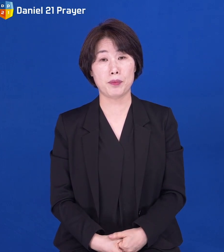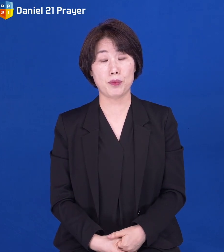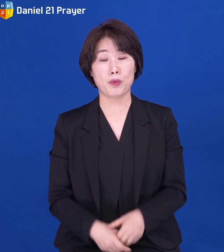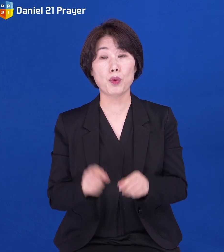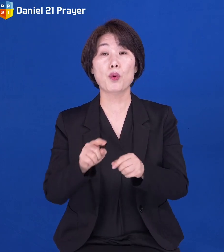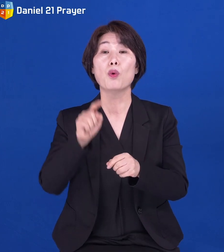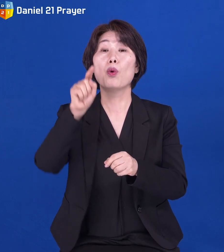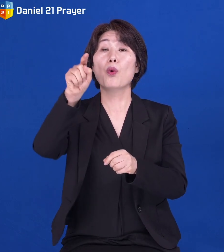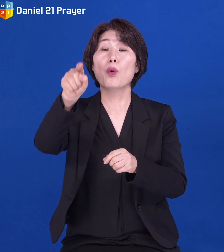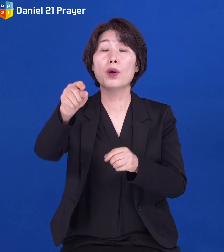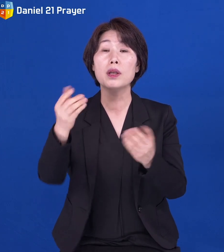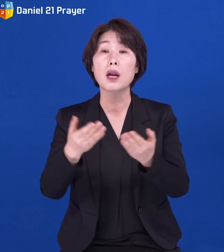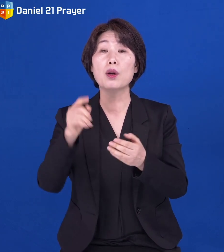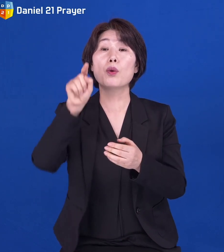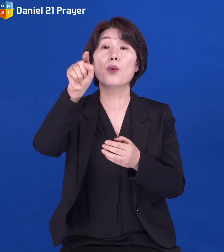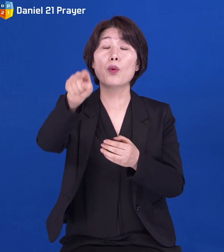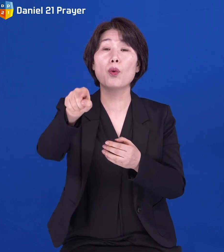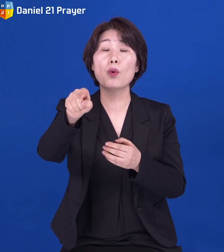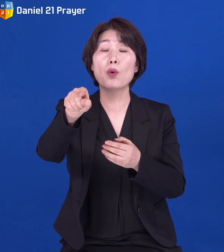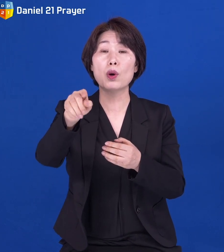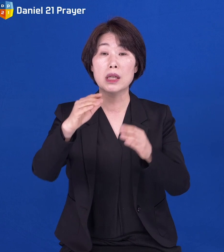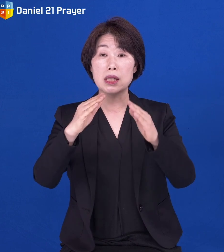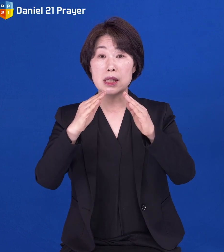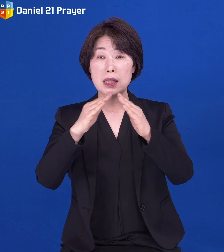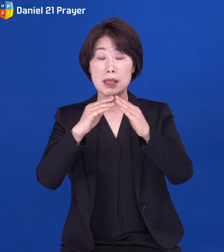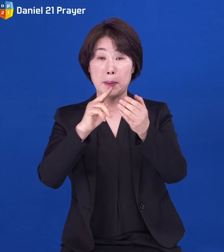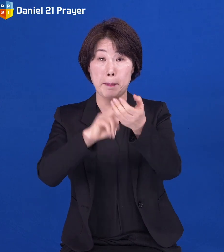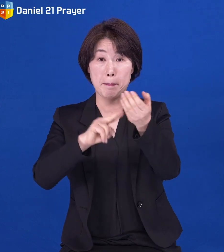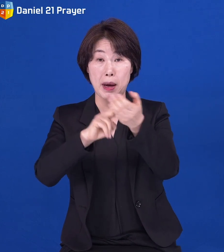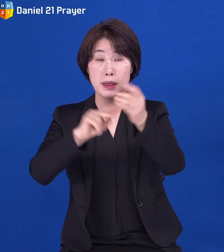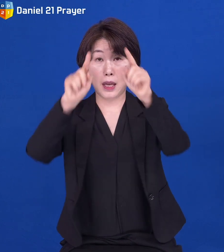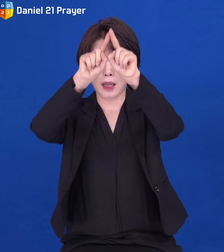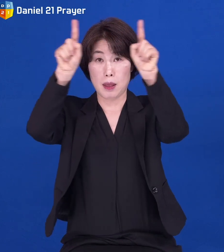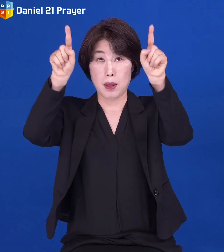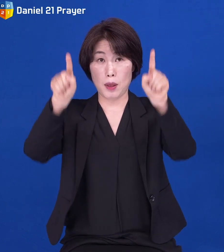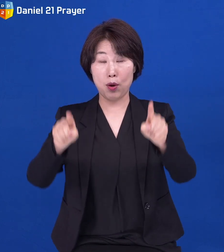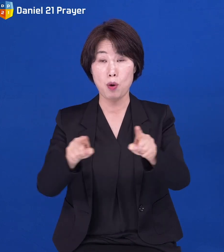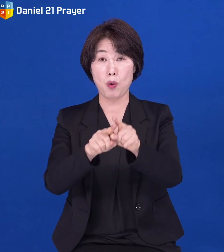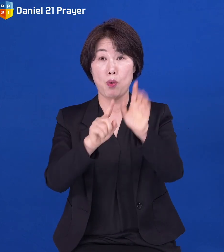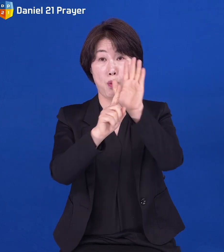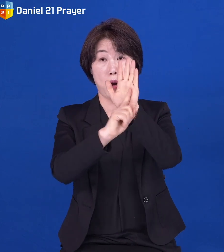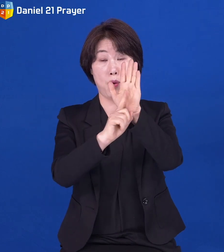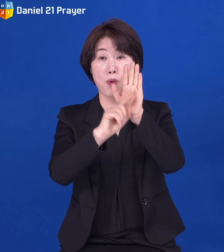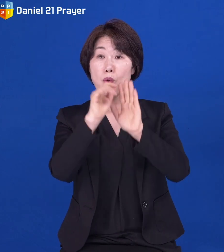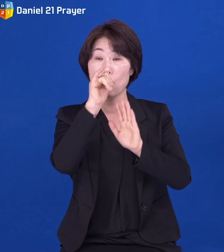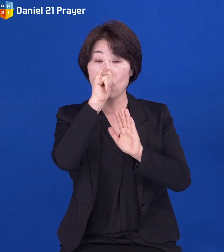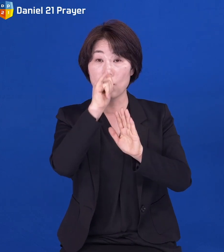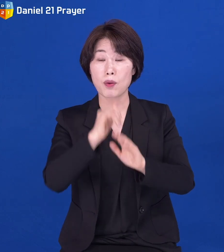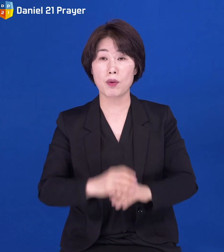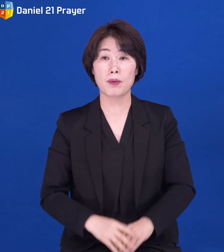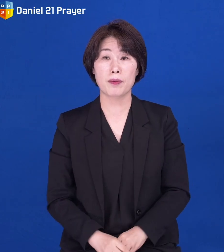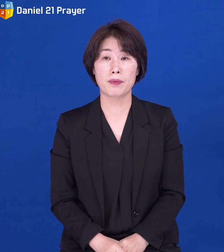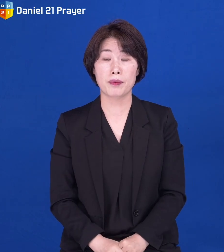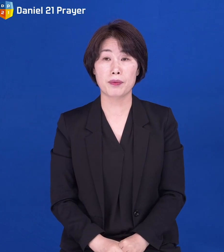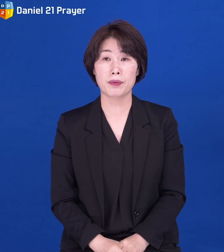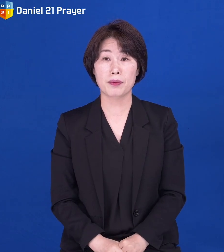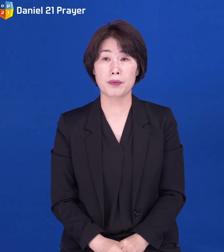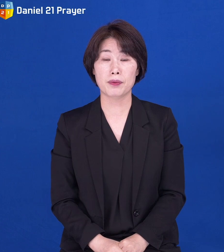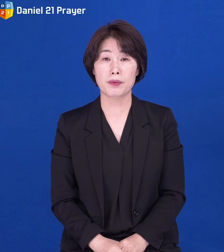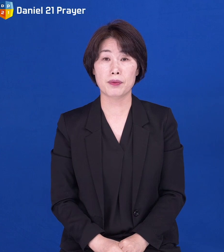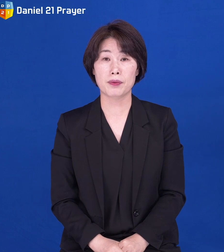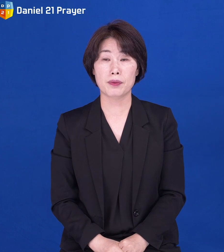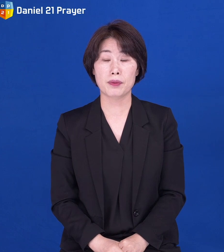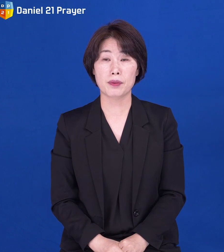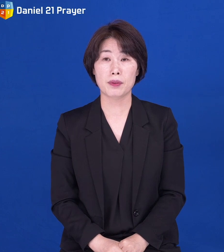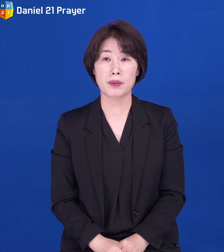맞은편에 이렇게 집을 매매한다는 그 플랜카드가 이제 붙여 있는 거예요. 제가 간증 때마다 이 간증을 하는데 이거를 안 할 수가 없어, 다시 하는